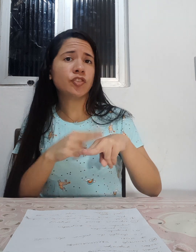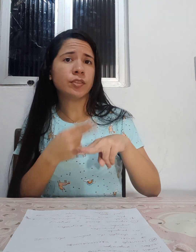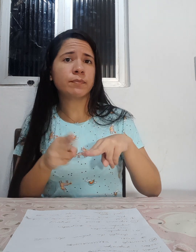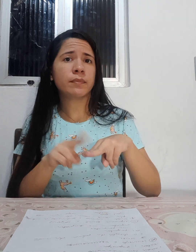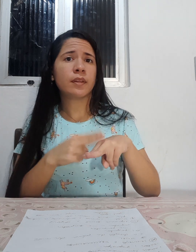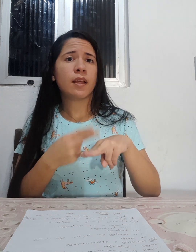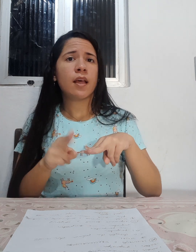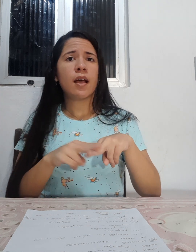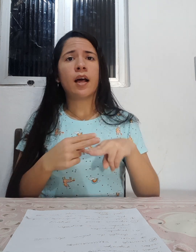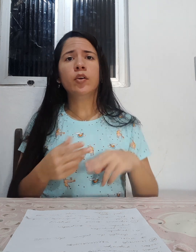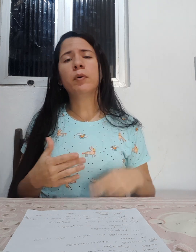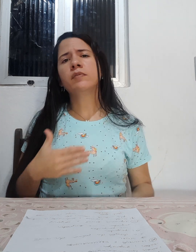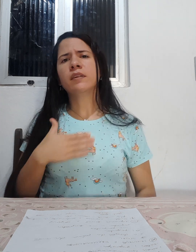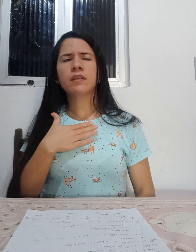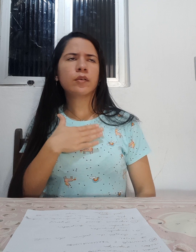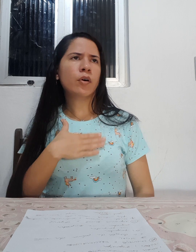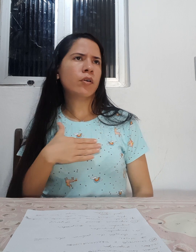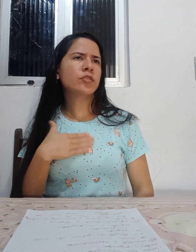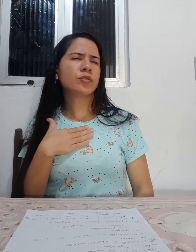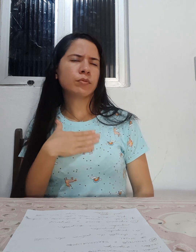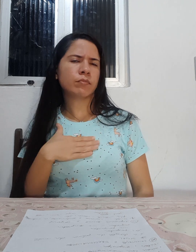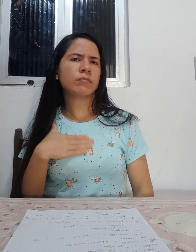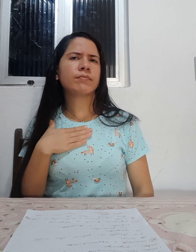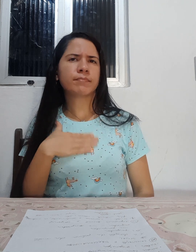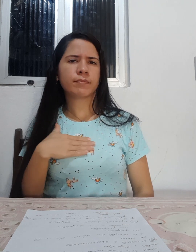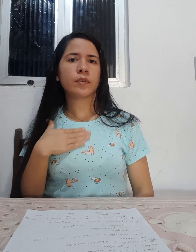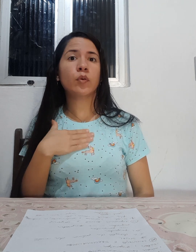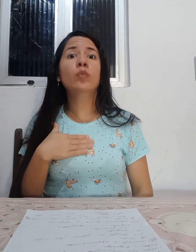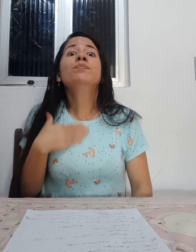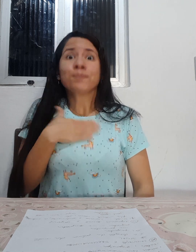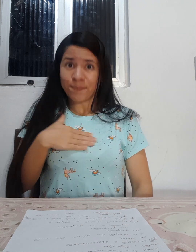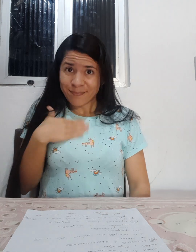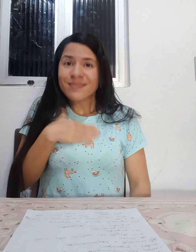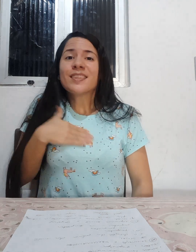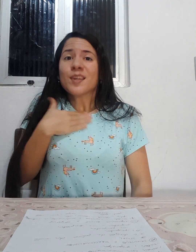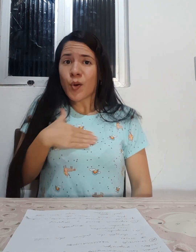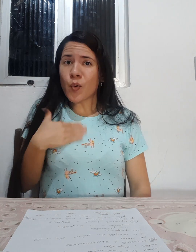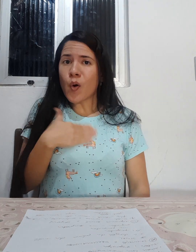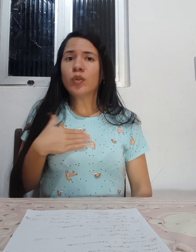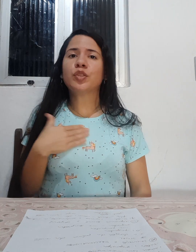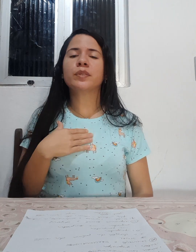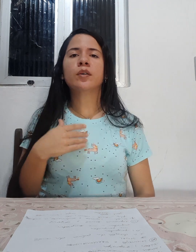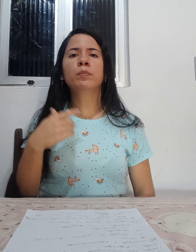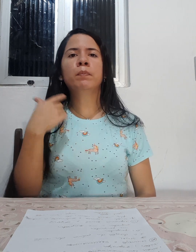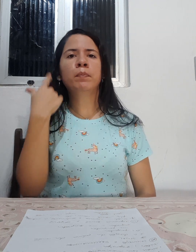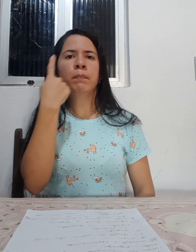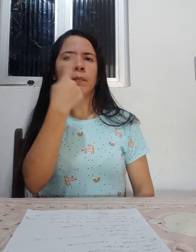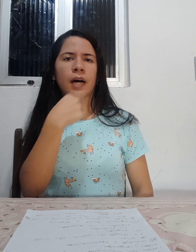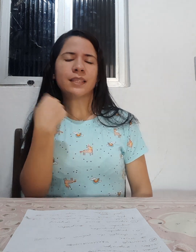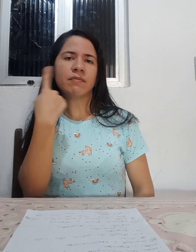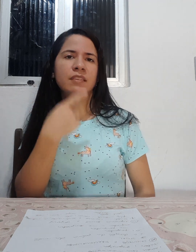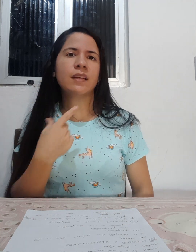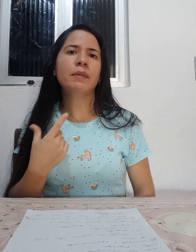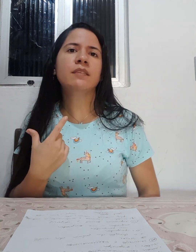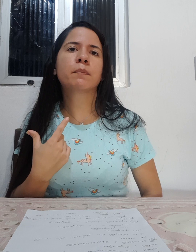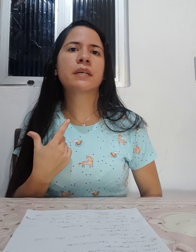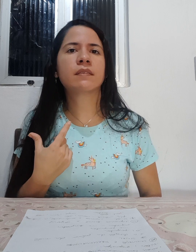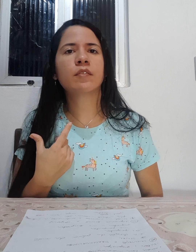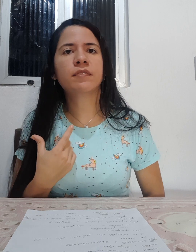chocolate? Aí eu posso fazer, gosto, ou gosto. Então, através da minha expressão